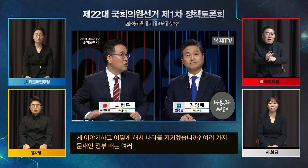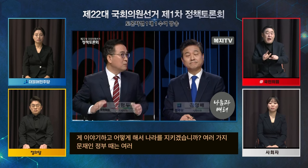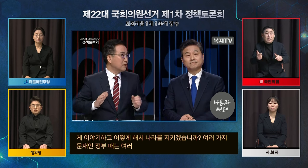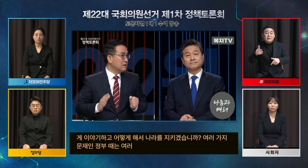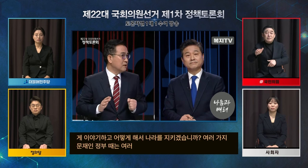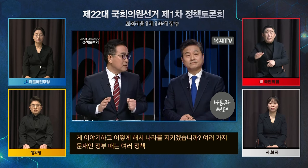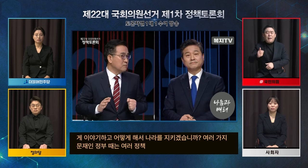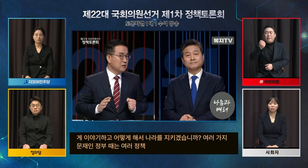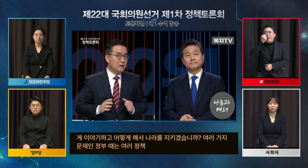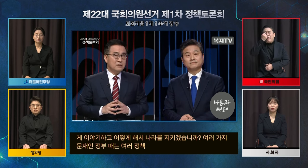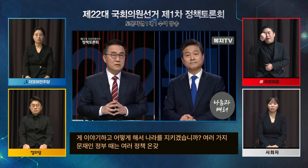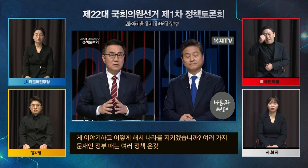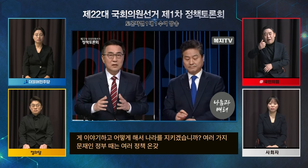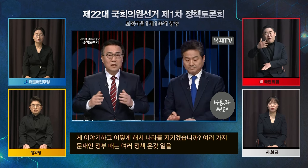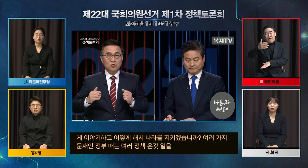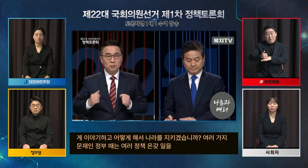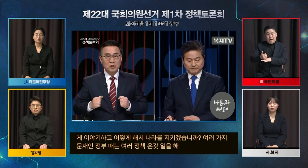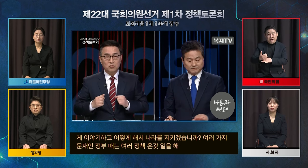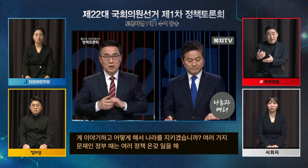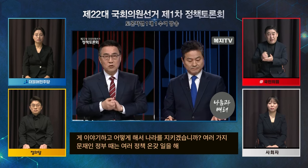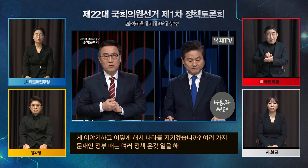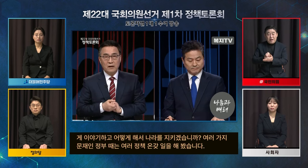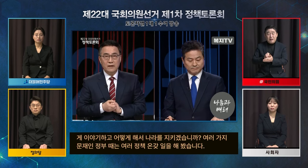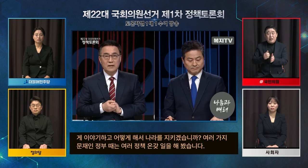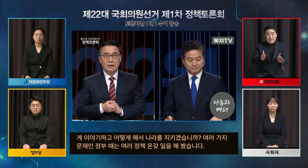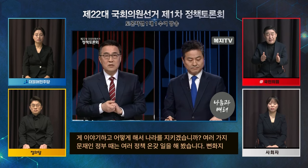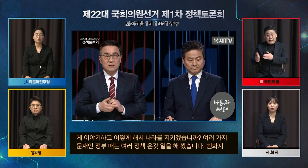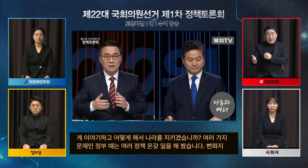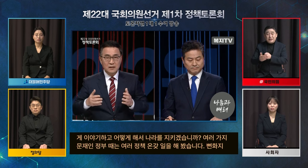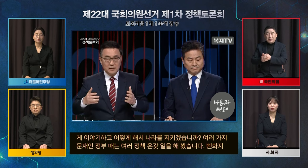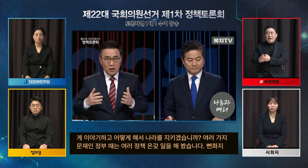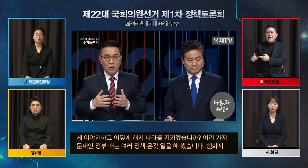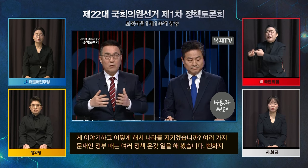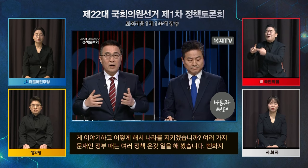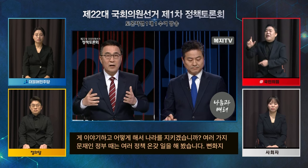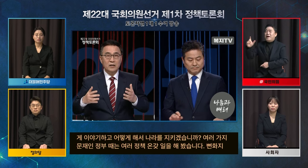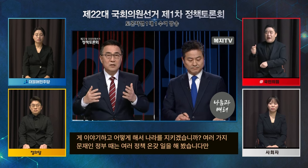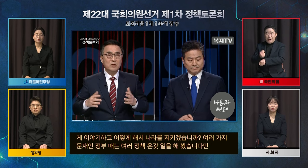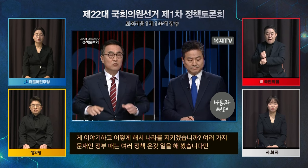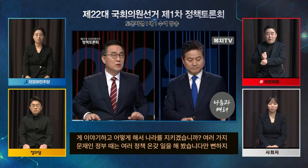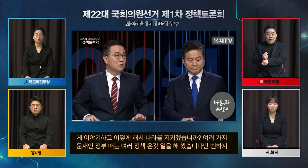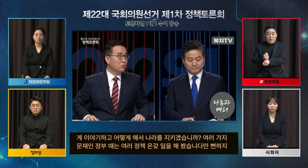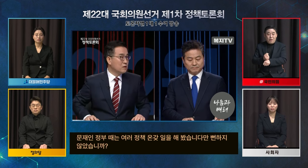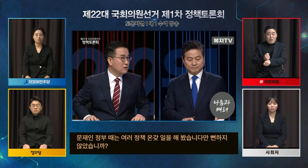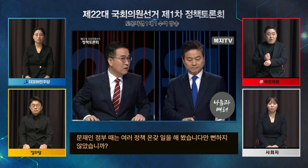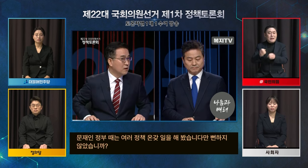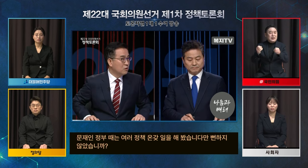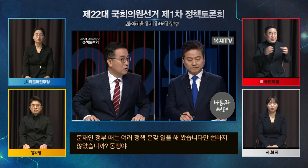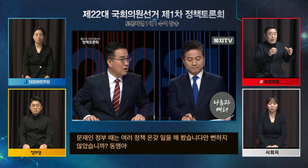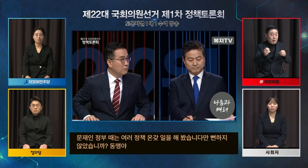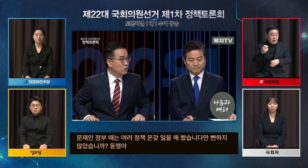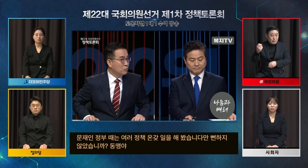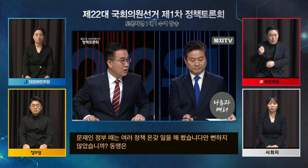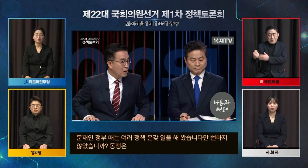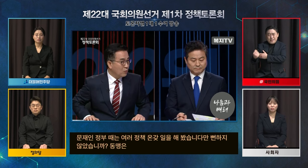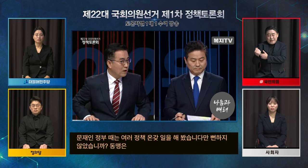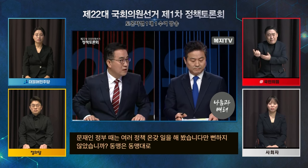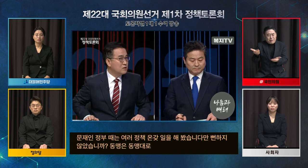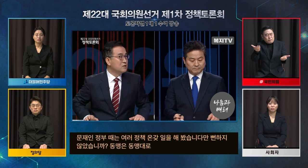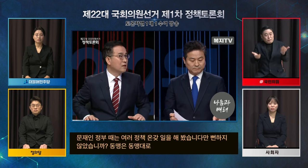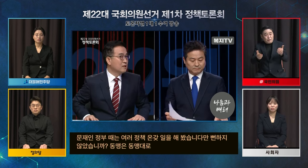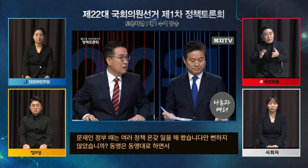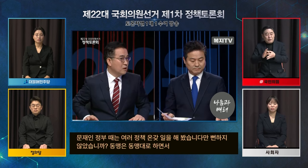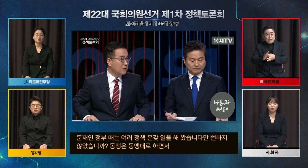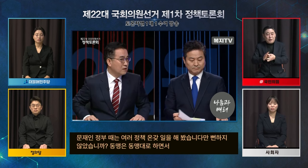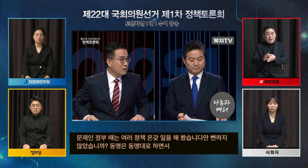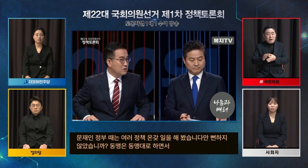결론이 뻔하지 않았습니까? 동맹은 동맹대로 강화해 나가면서 대화와 힘의 균형을 통해서 우리가 한반도의 평화와